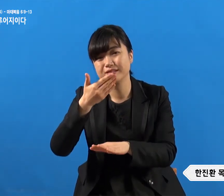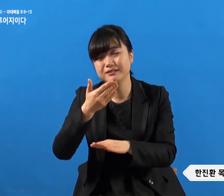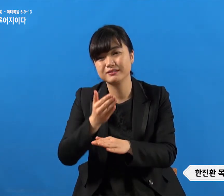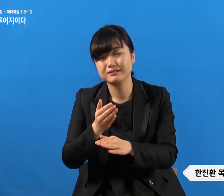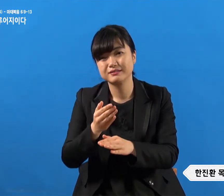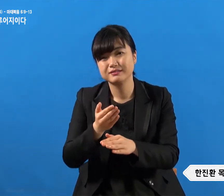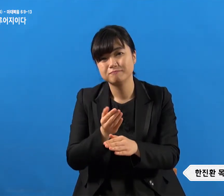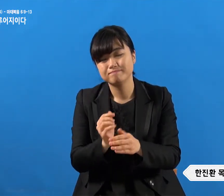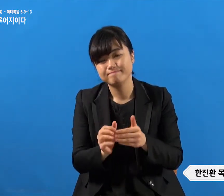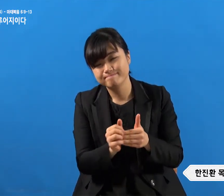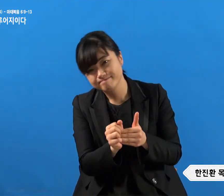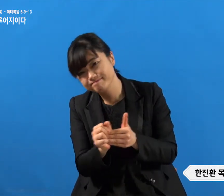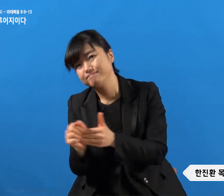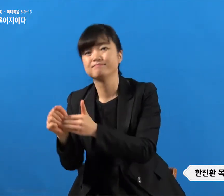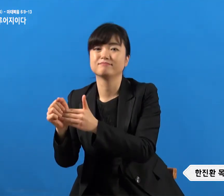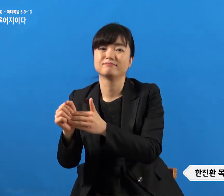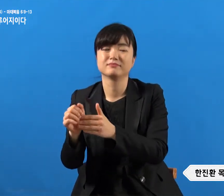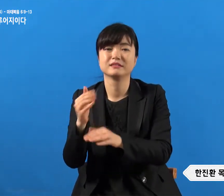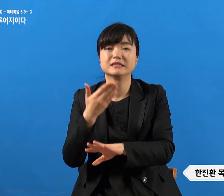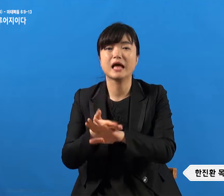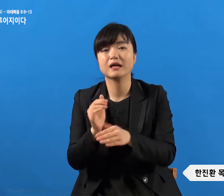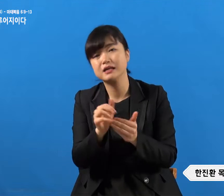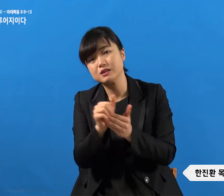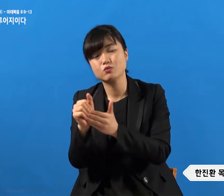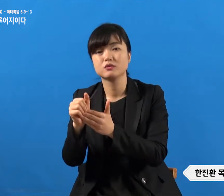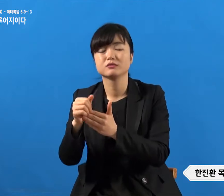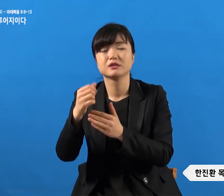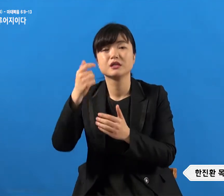것을 여러분 혹시 경험해 보시지 못하셨습니까?